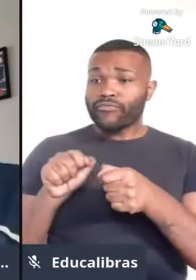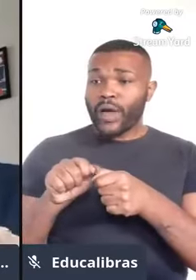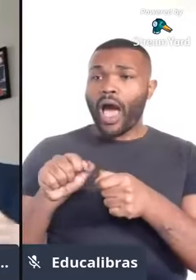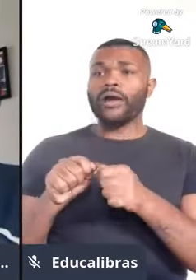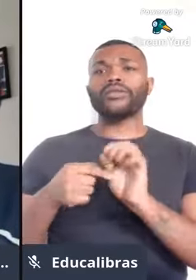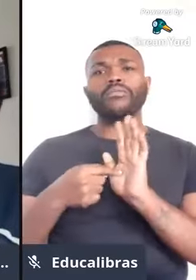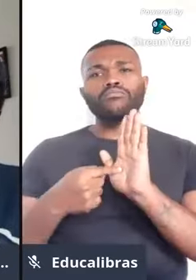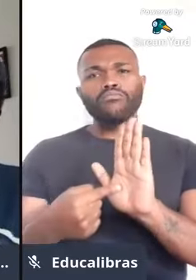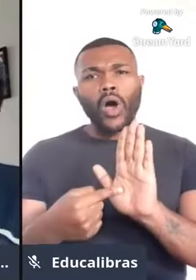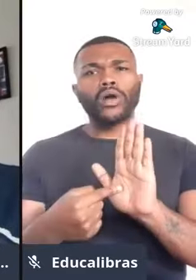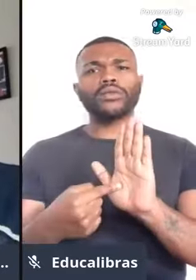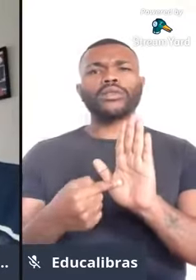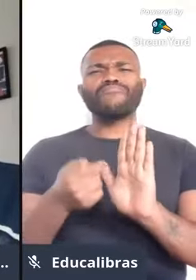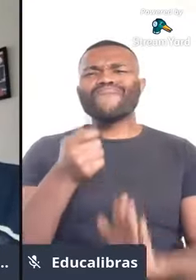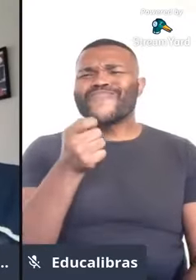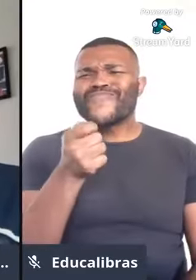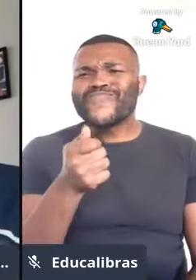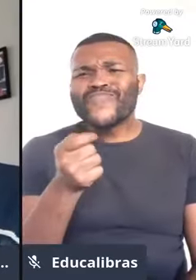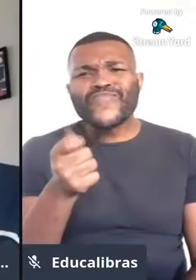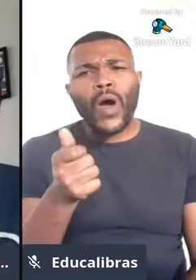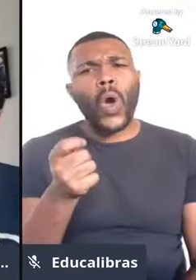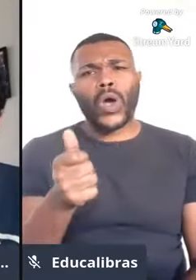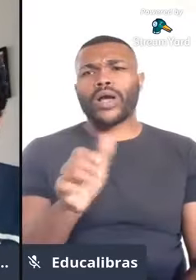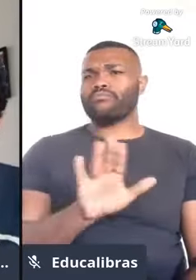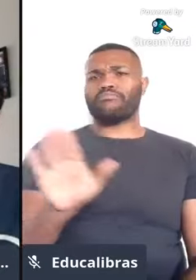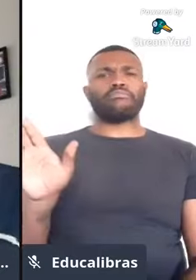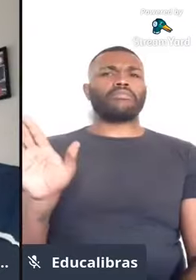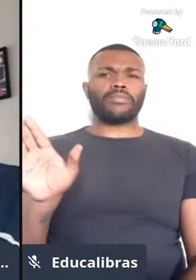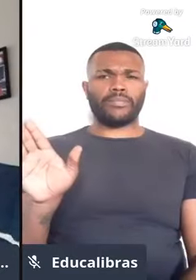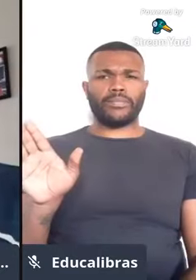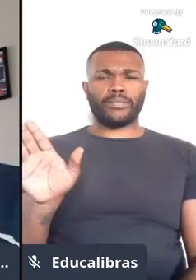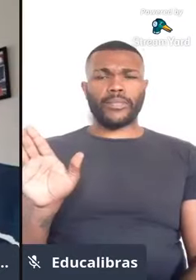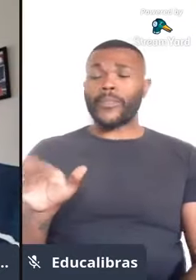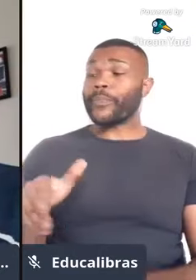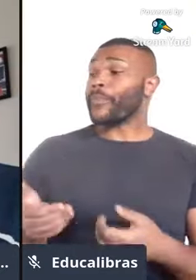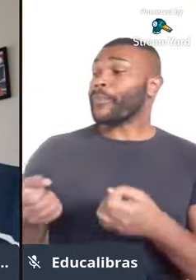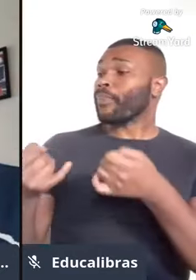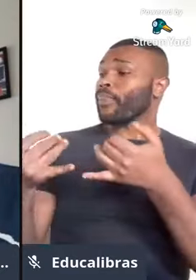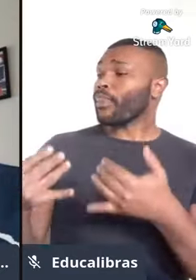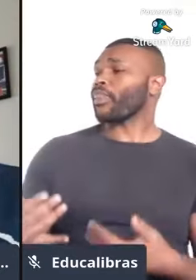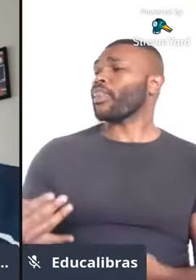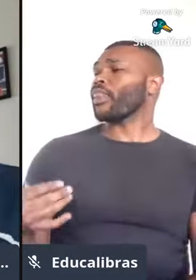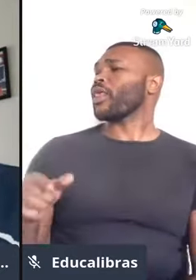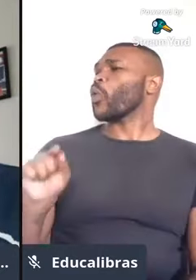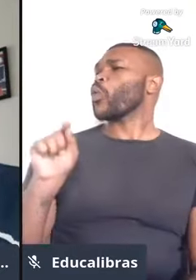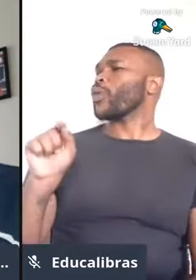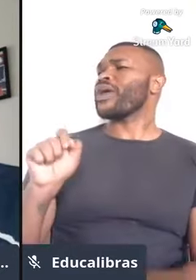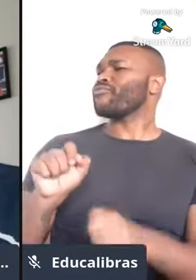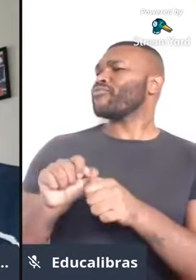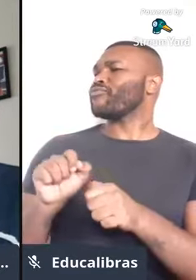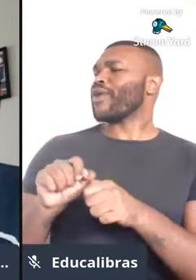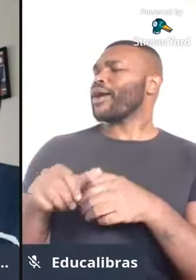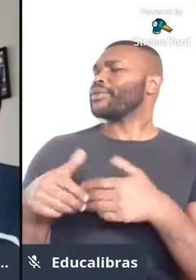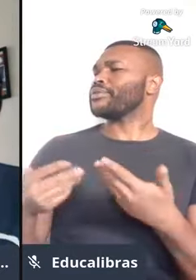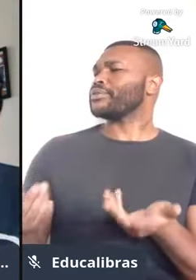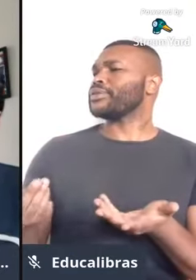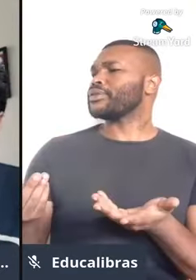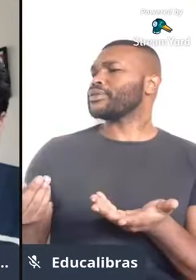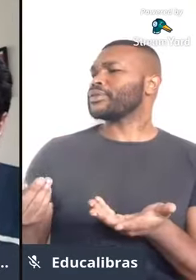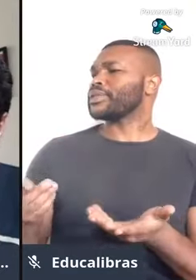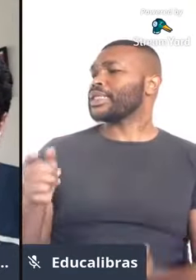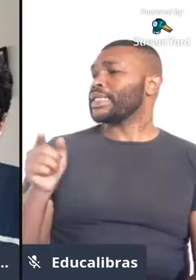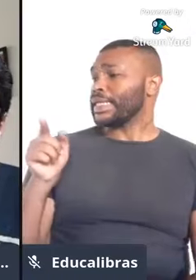ampla, são raras. Esse é o ponto. Diz uma coisa, o que a gente faz para mudar, então, esse